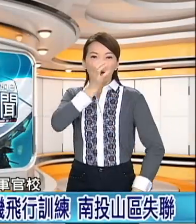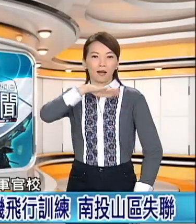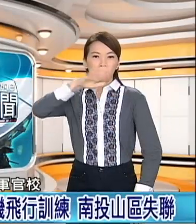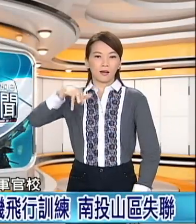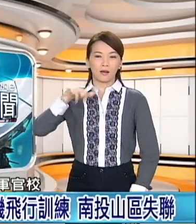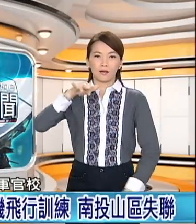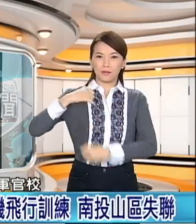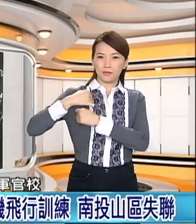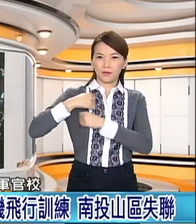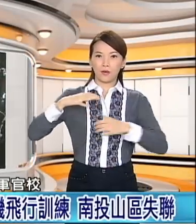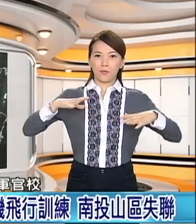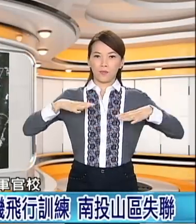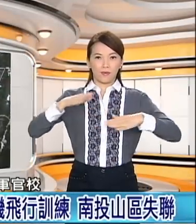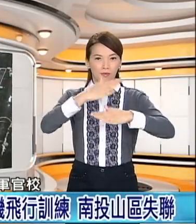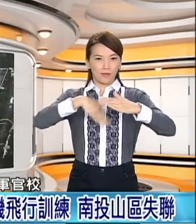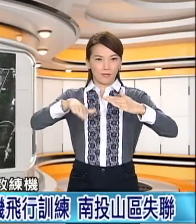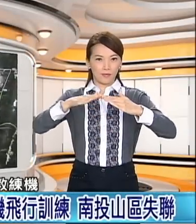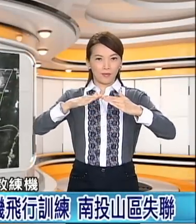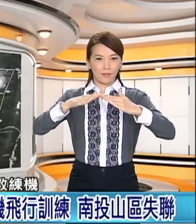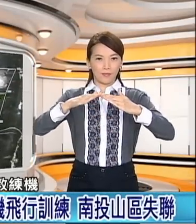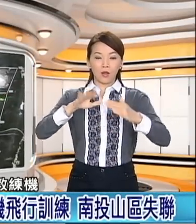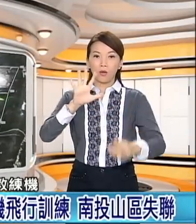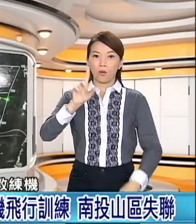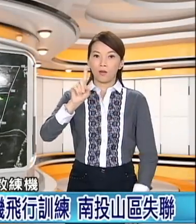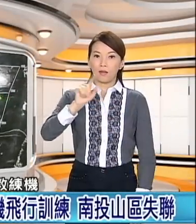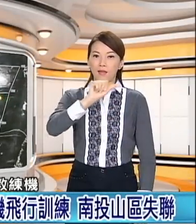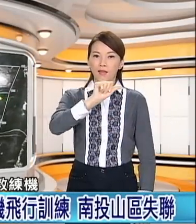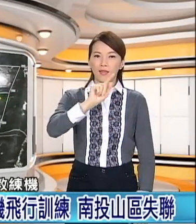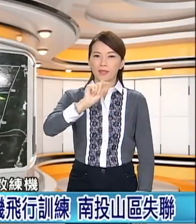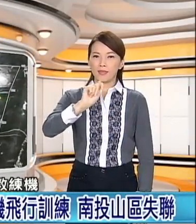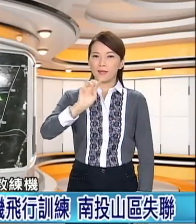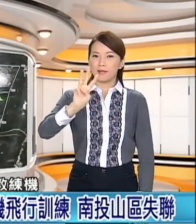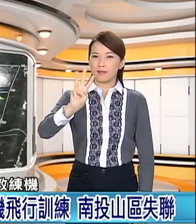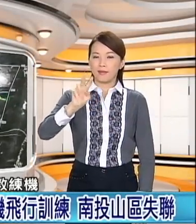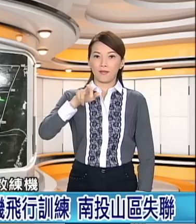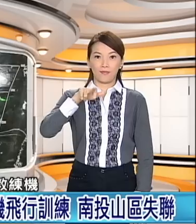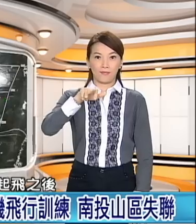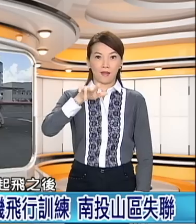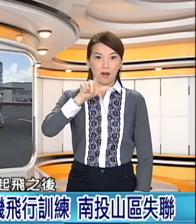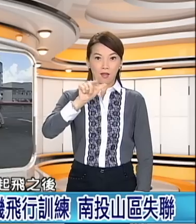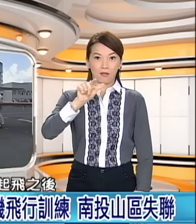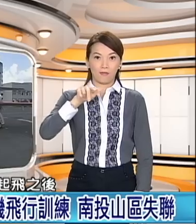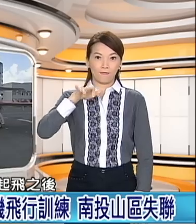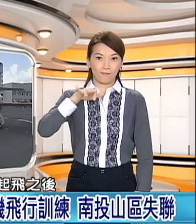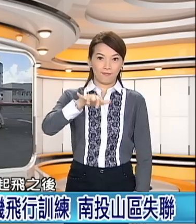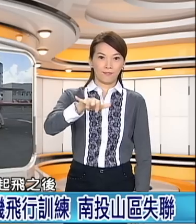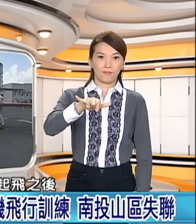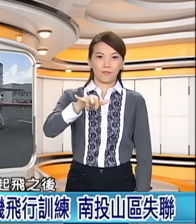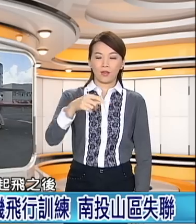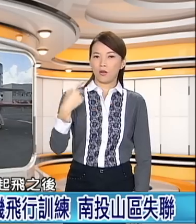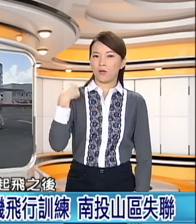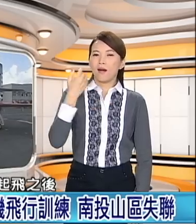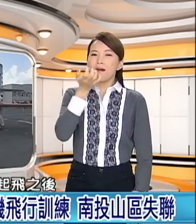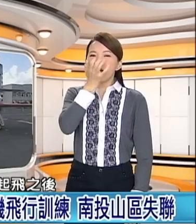高雄岡山空军官校，一架 AT-3 教练机昨天从岡山起飞之后，